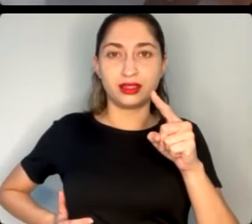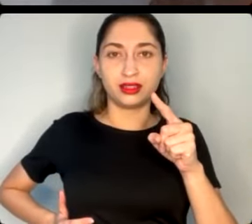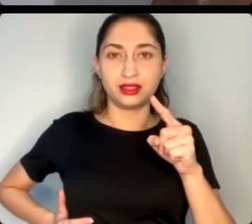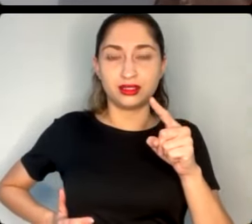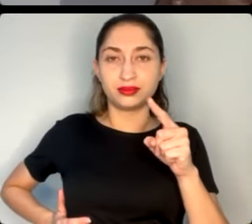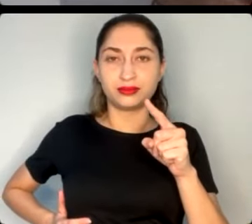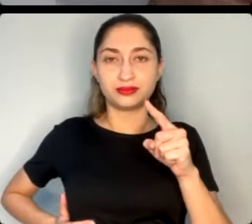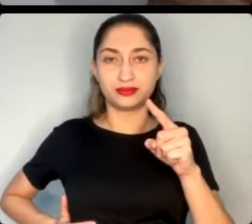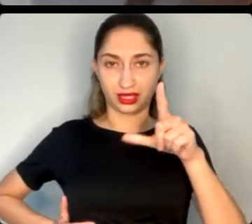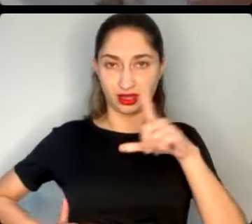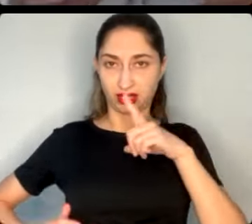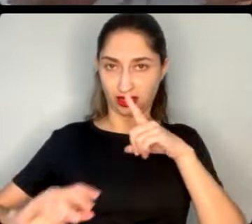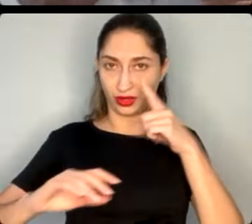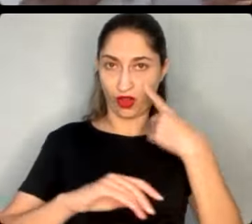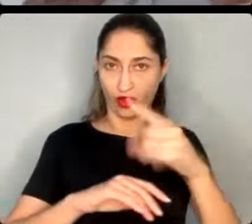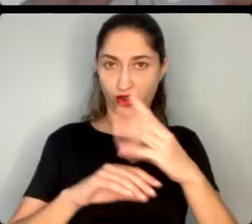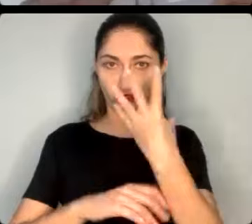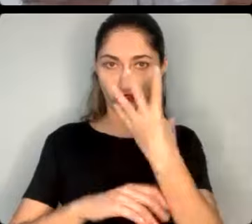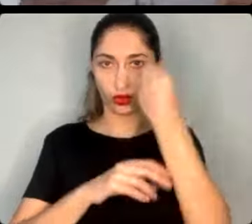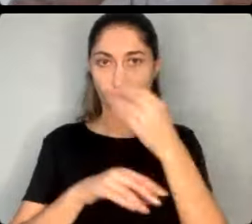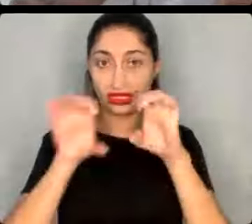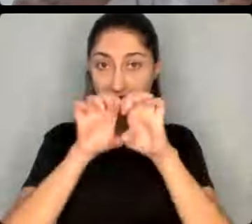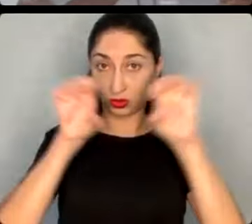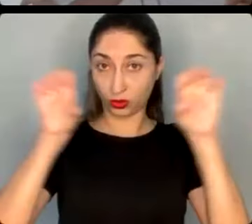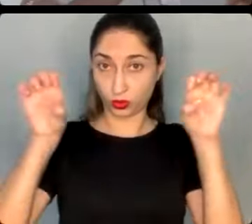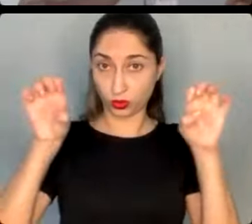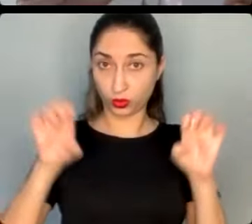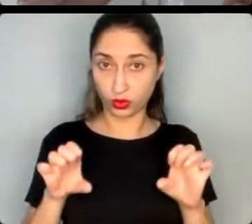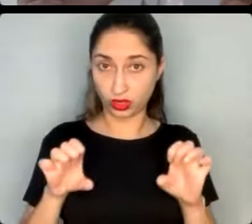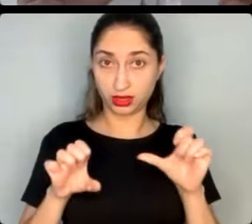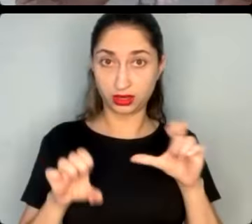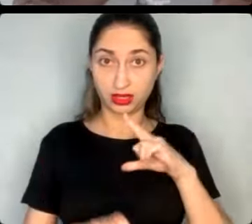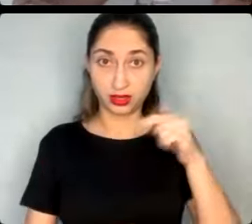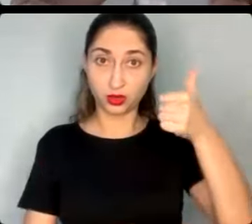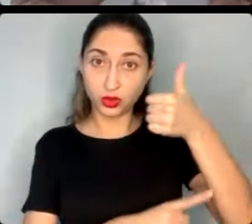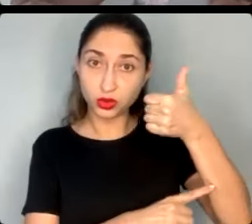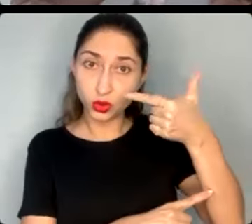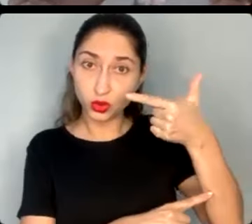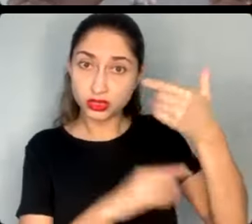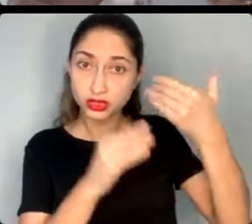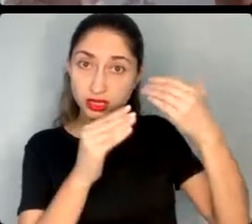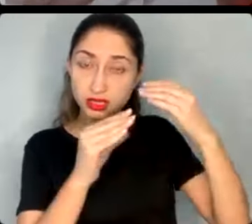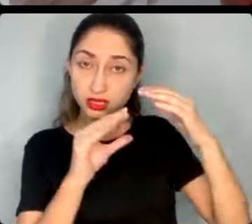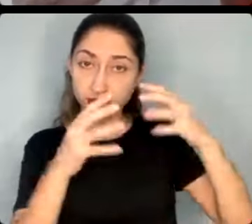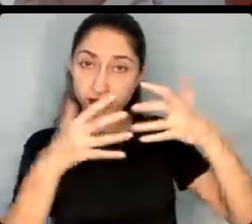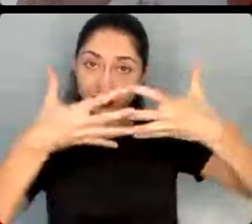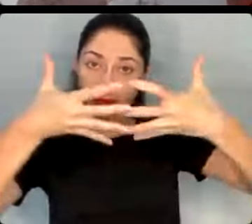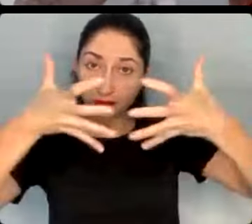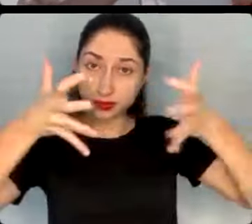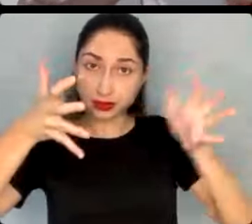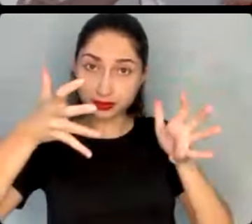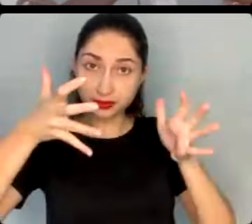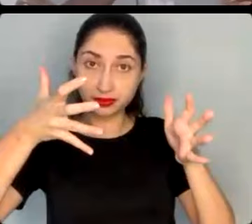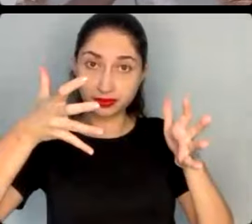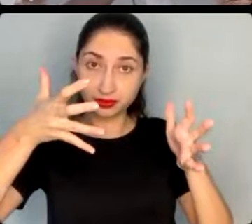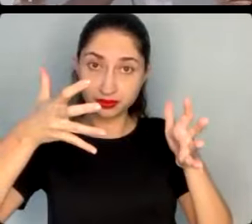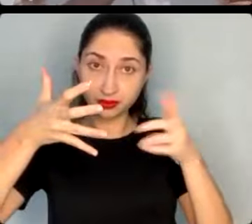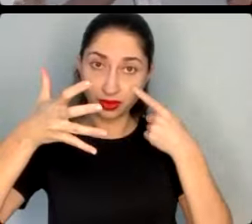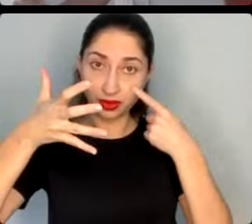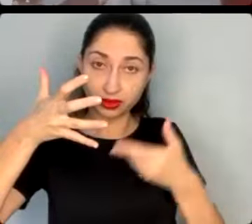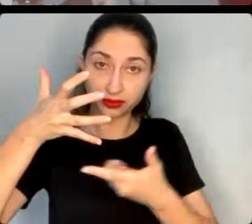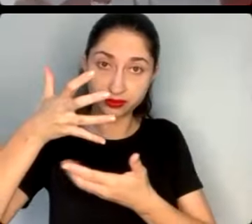uma estruturação de 12 costelas, 2 flutuantes e as 10 recaindo a gravidade